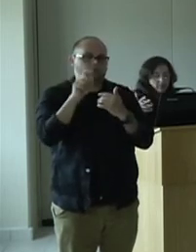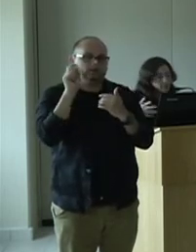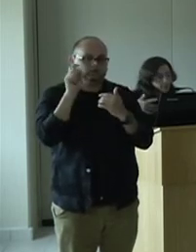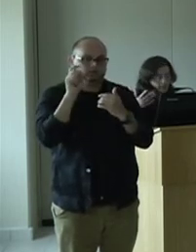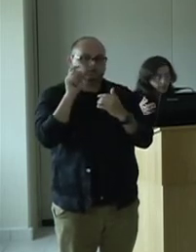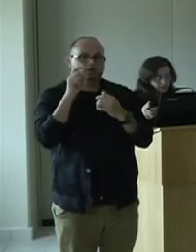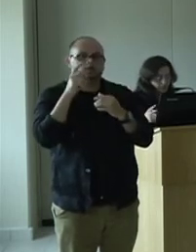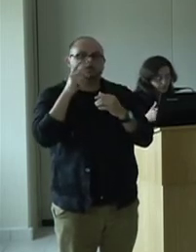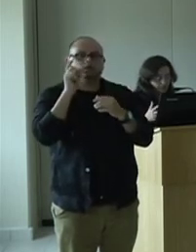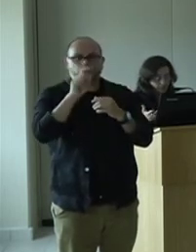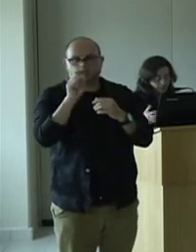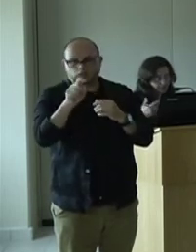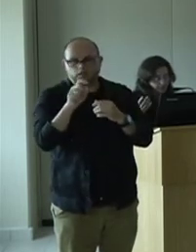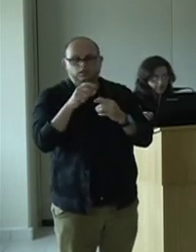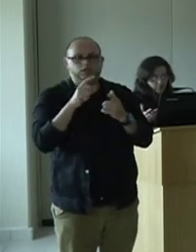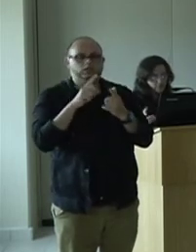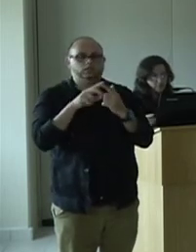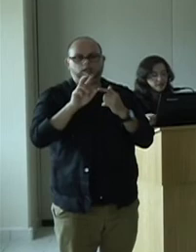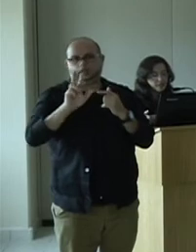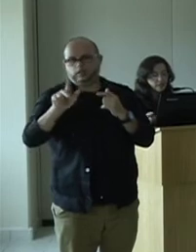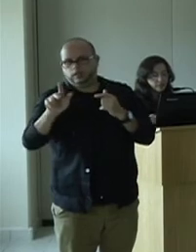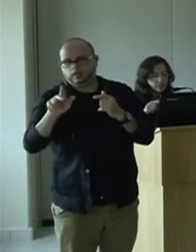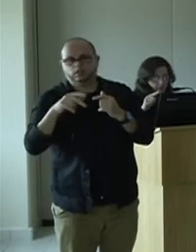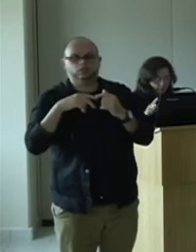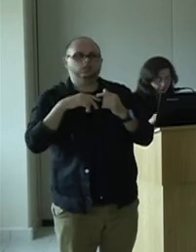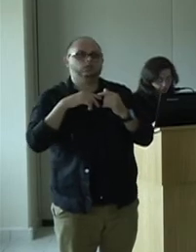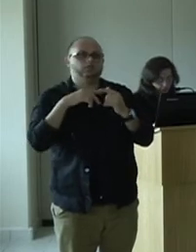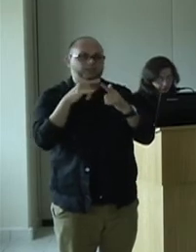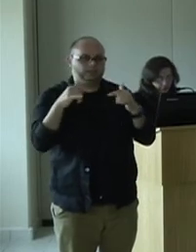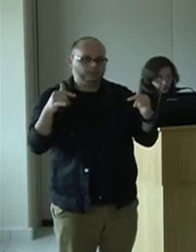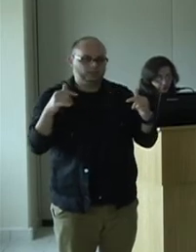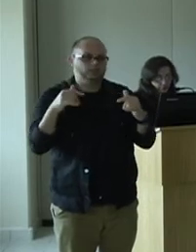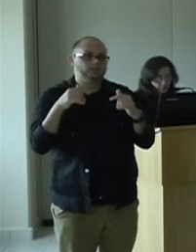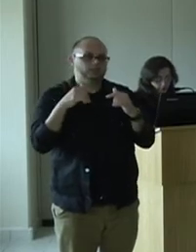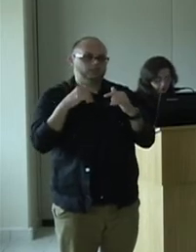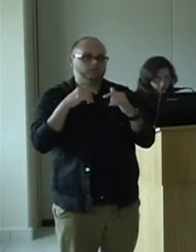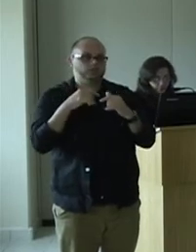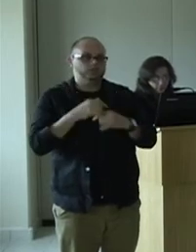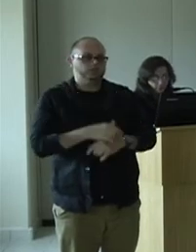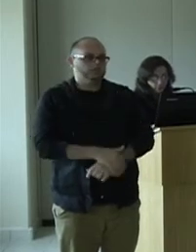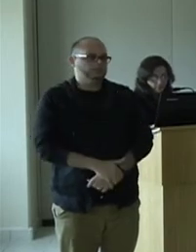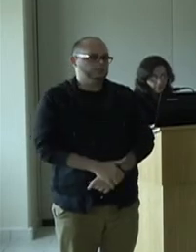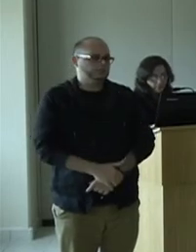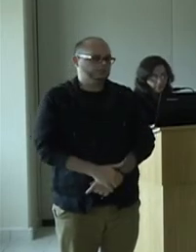clic, doble clic, right, clic derecho, etcétera, con seleccionarlo.